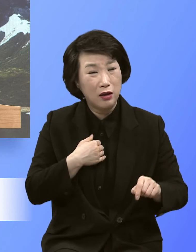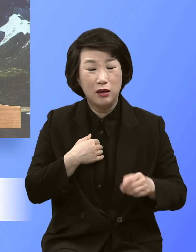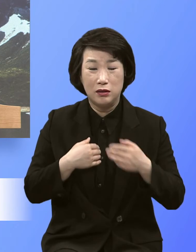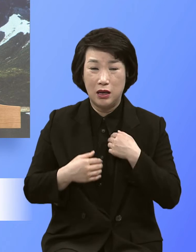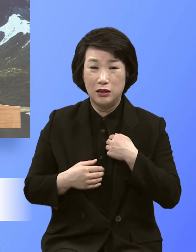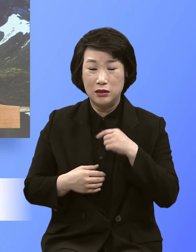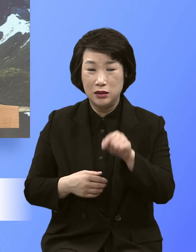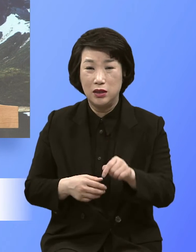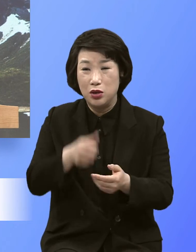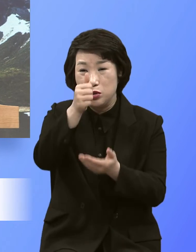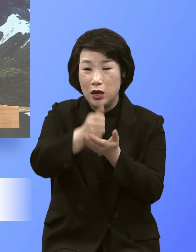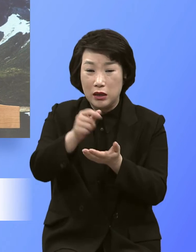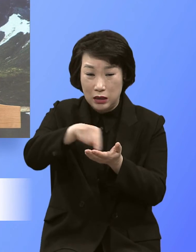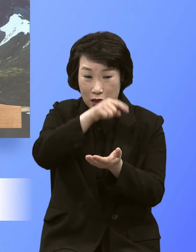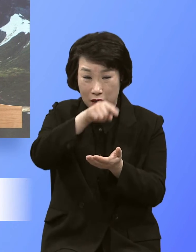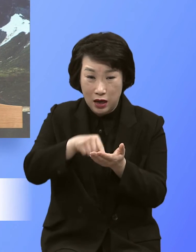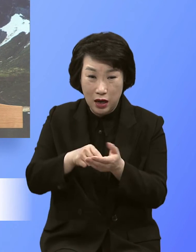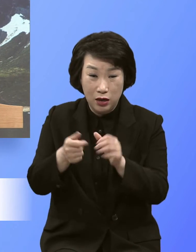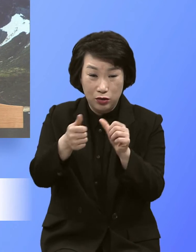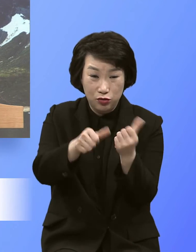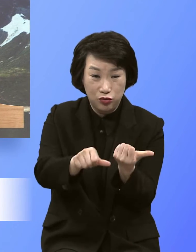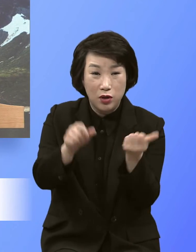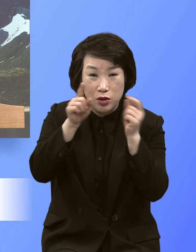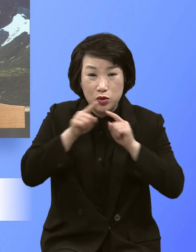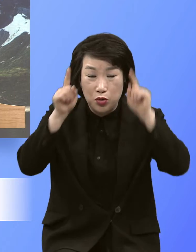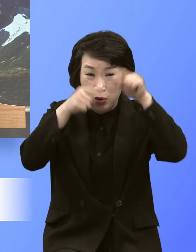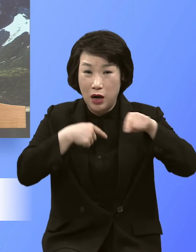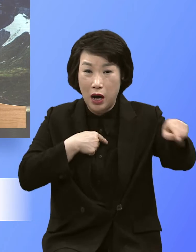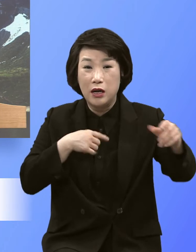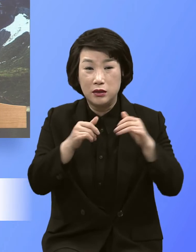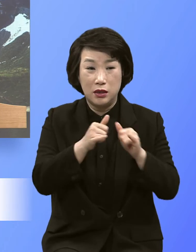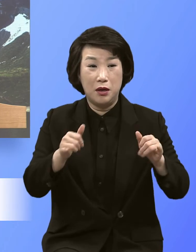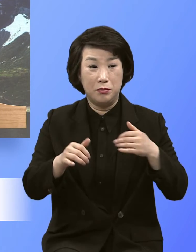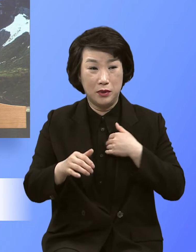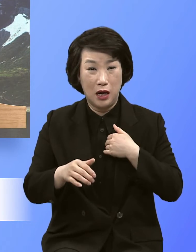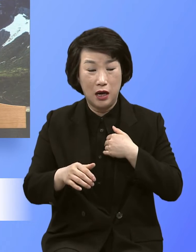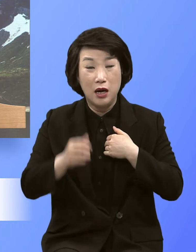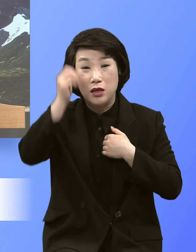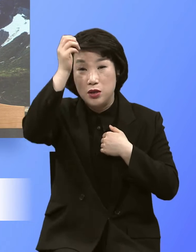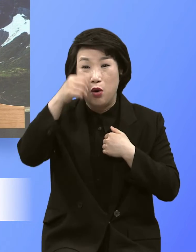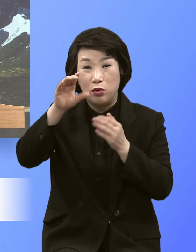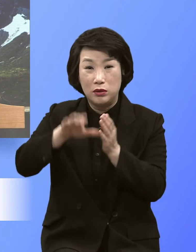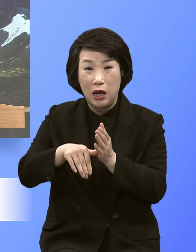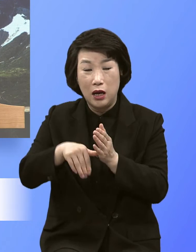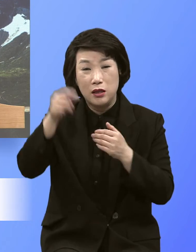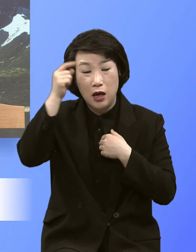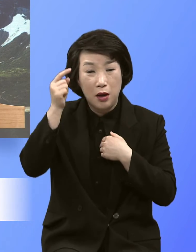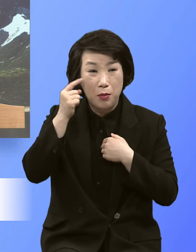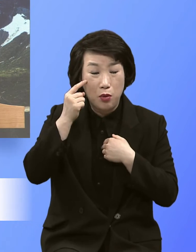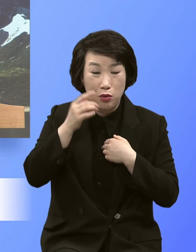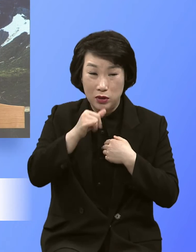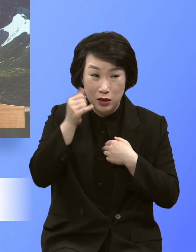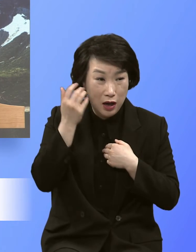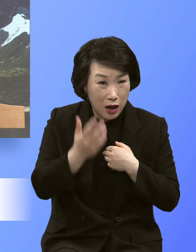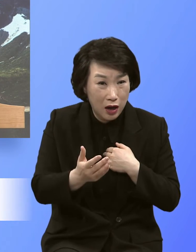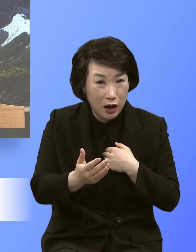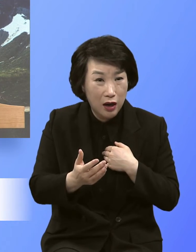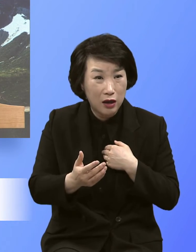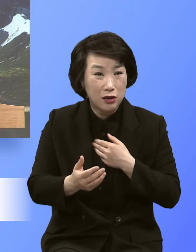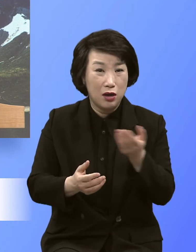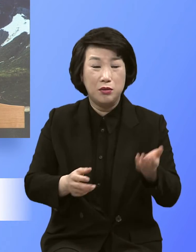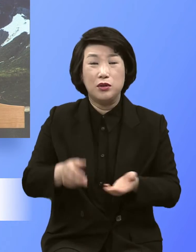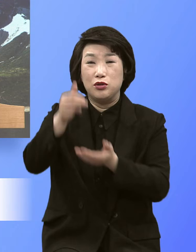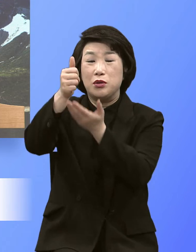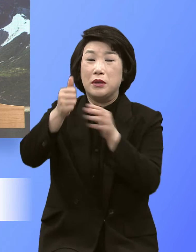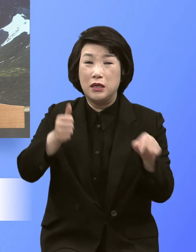나는 그 죄값으로 죽어 지옥 갈 인간임을 내 영혼의 때를 생각하고 있는 거야. 주님은